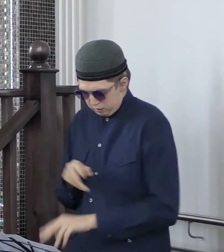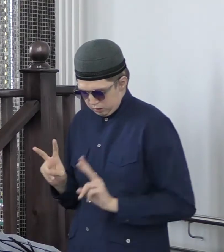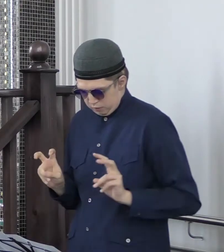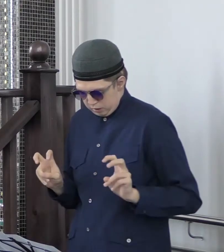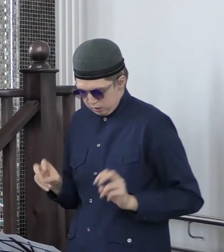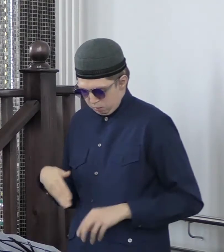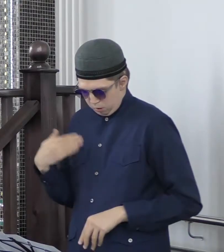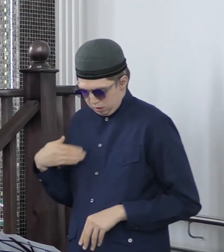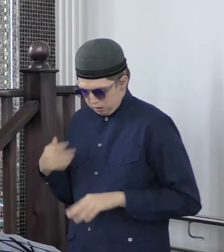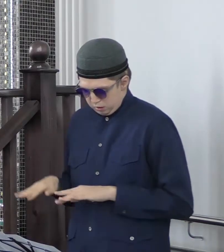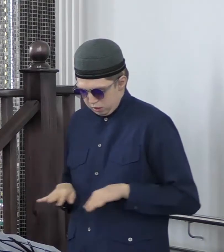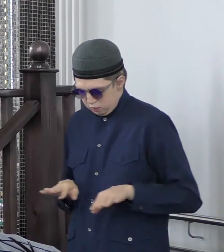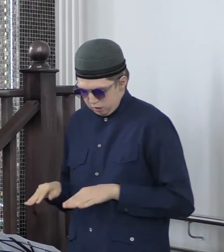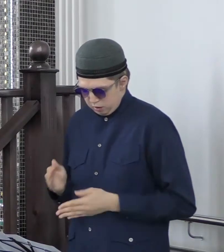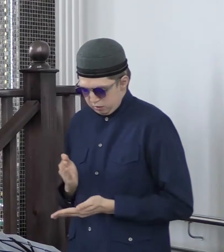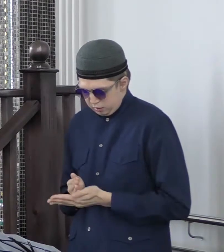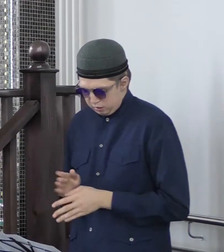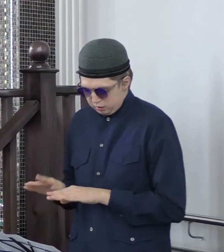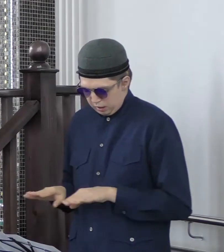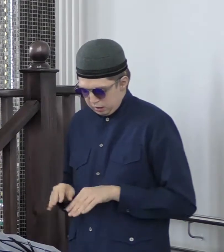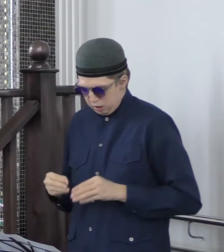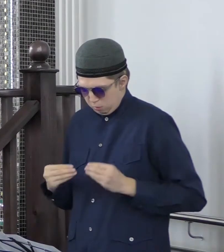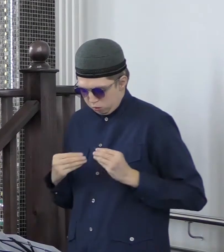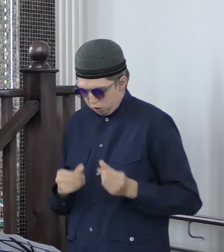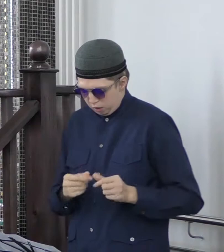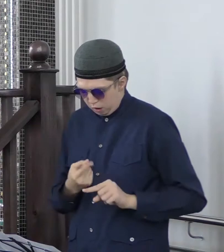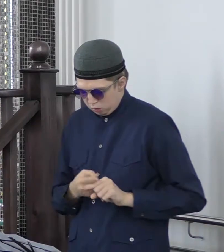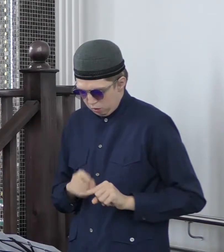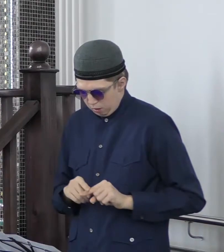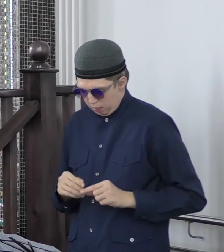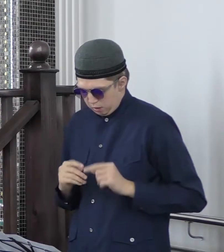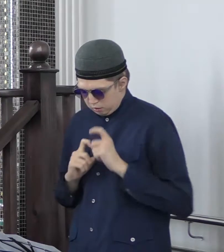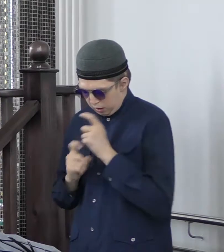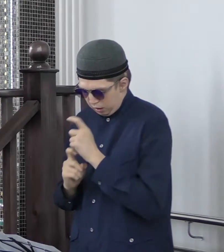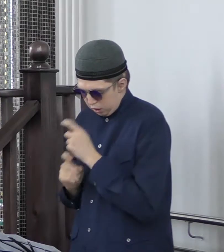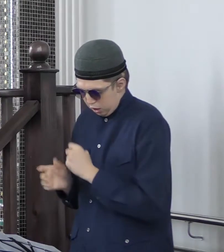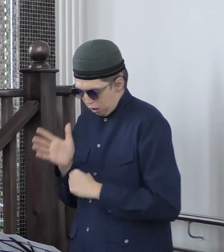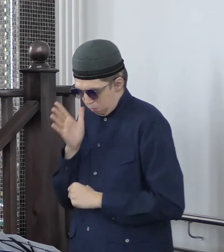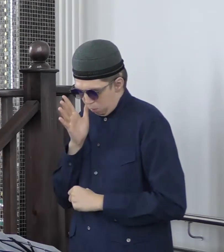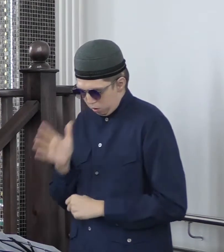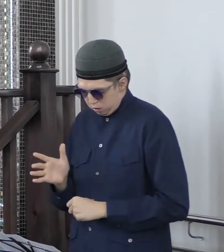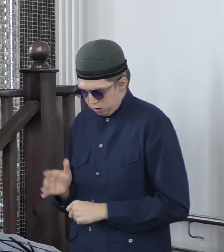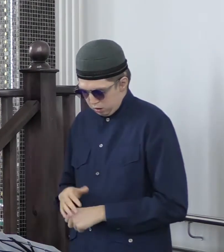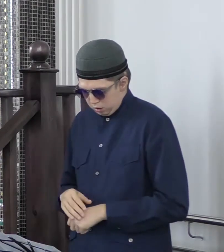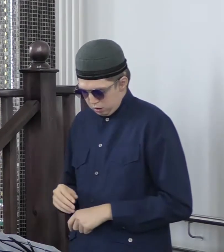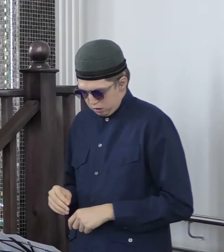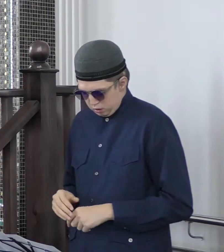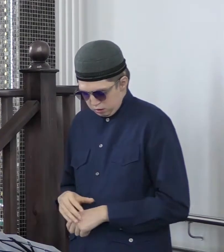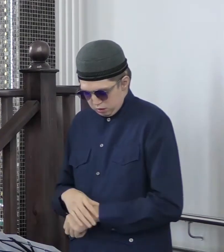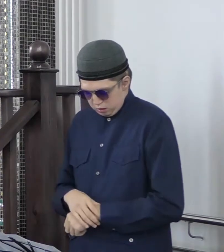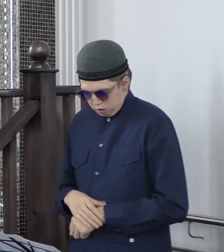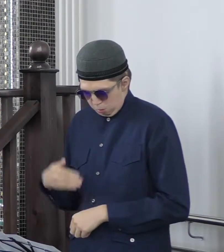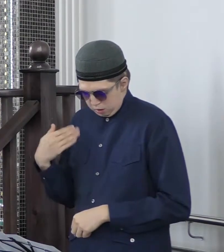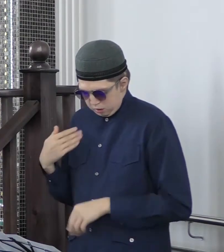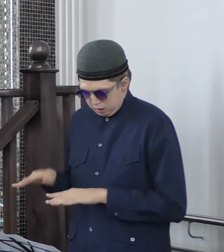яфрақ та сүркінбей. Әбейдер әлімші, яфрақ та сүркінбей. Шоның үшін ұлым ұлмау бізден түгіл, ұлым ұлмау Аллах